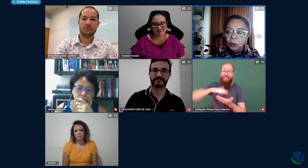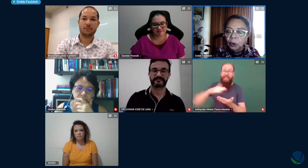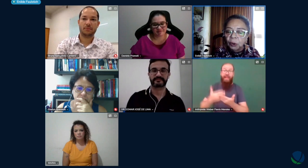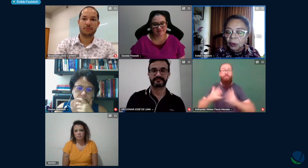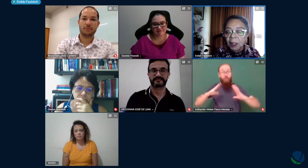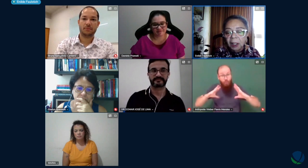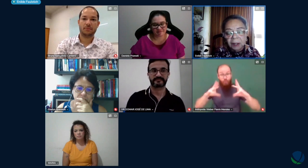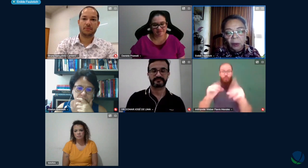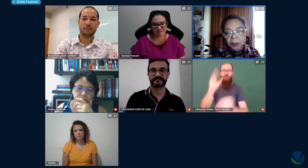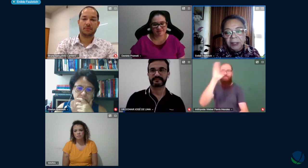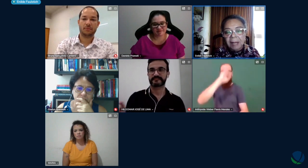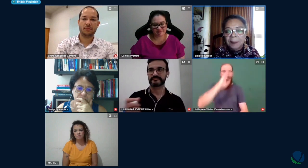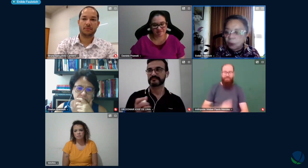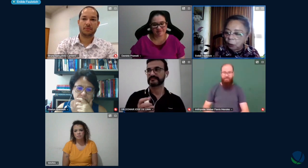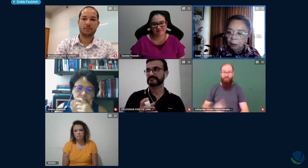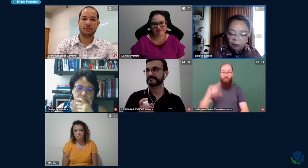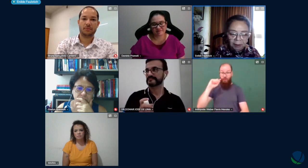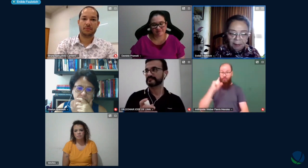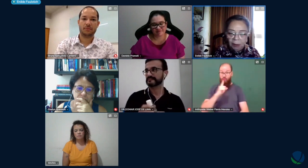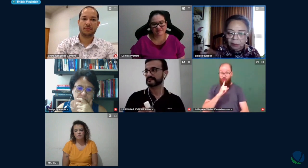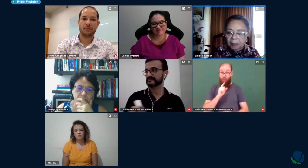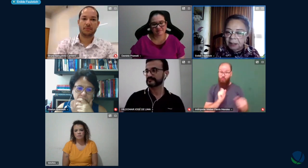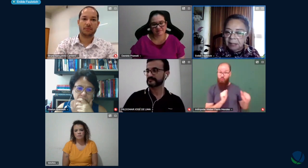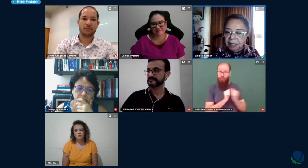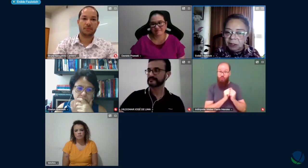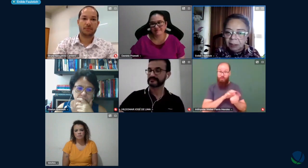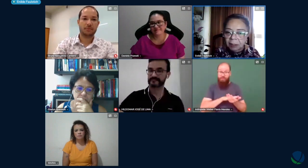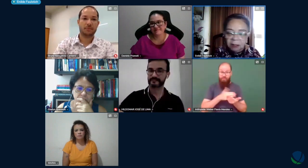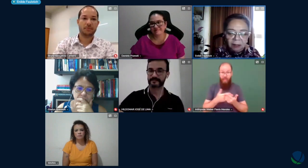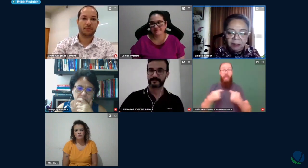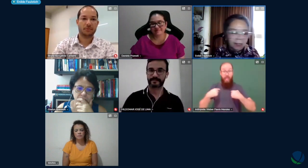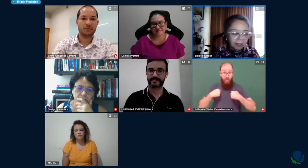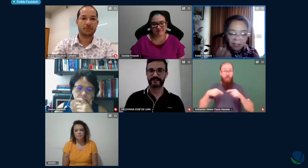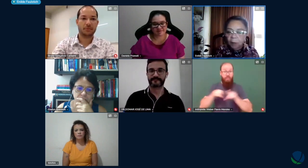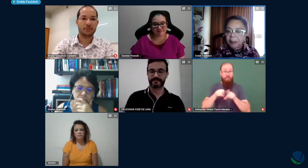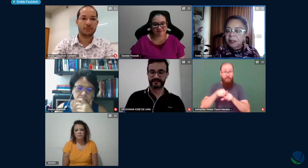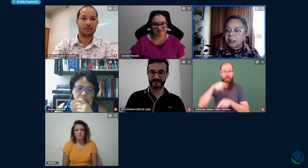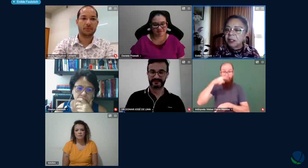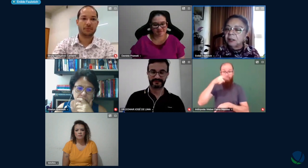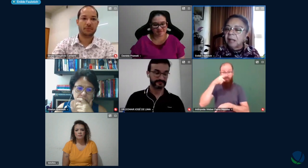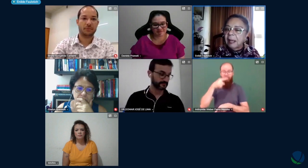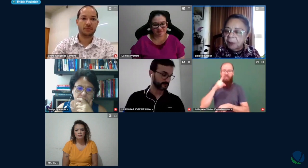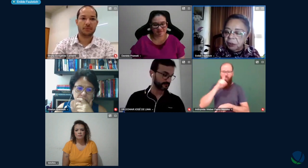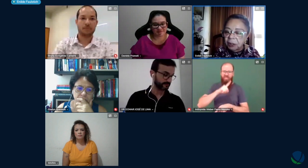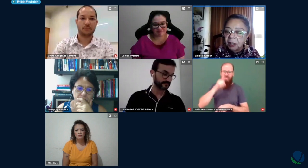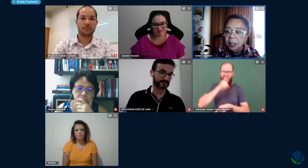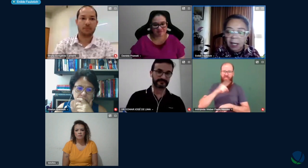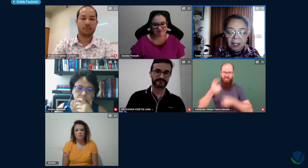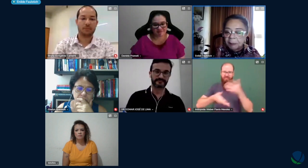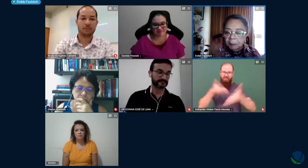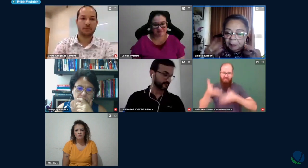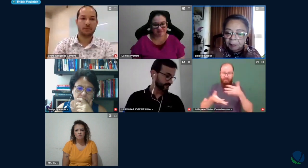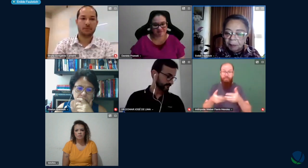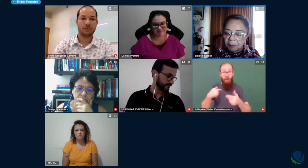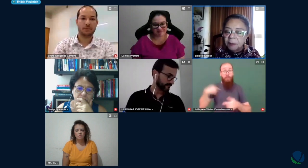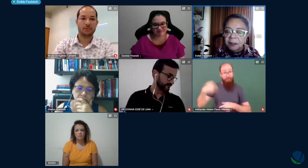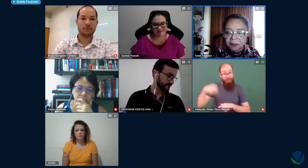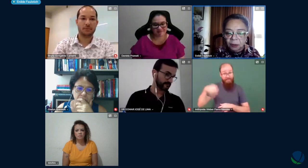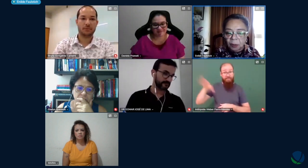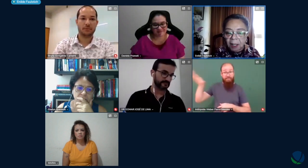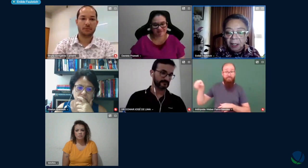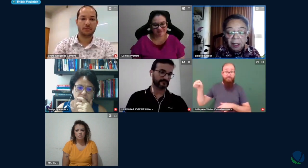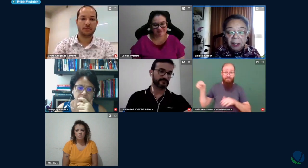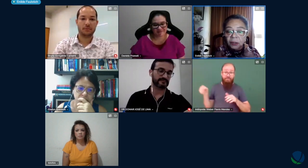O professor, o surdo anda com o intérprete, ou eu, que também não tenho habilidade tamanho assim, língua de sinais, eu preciso de intérprete ali para